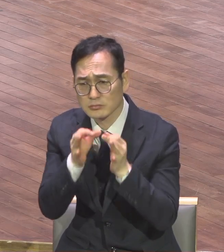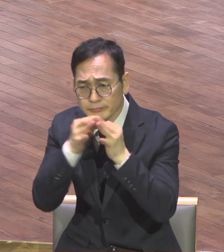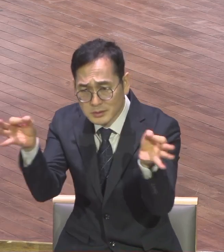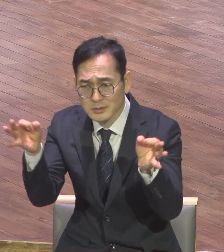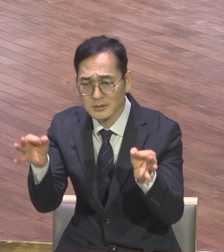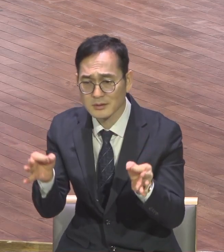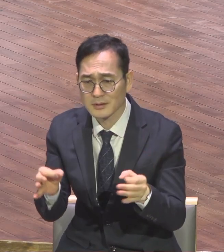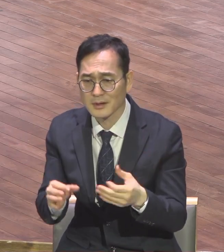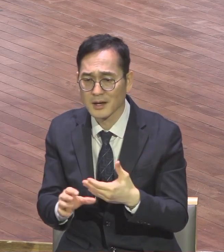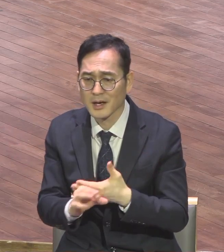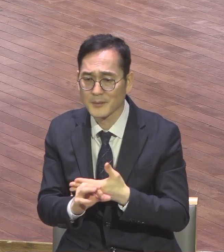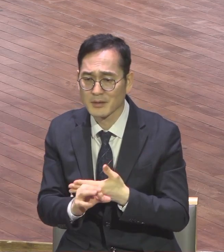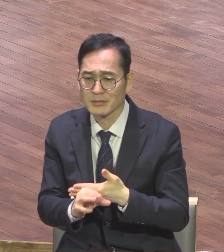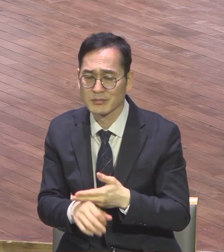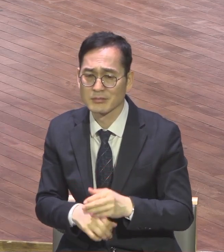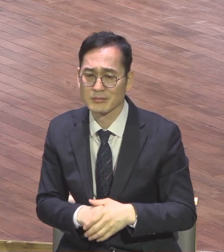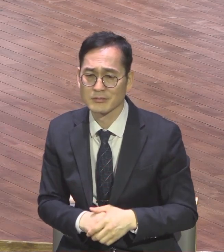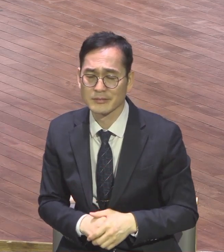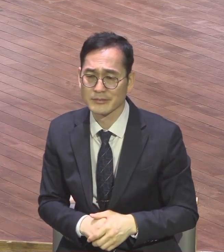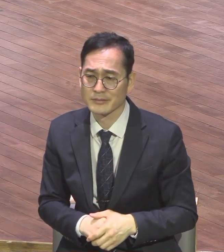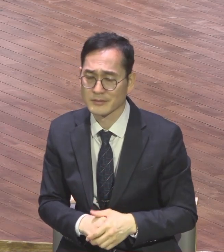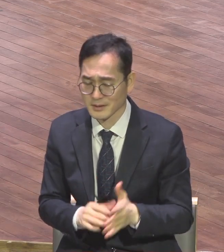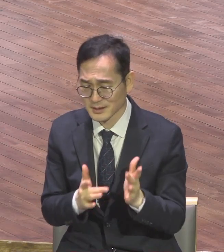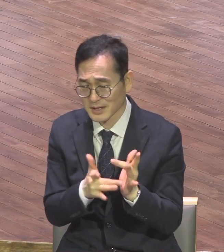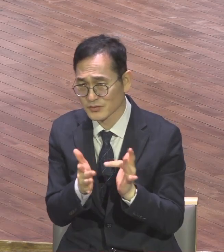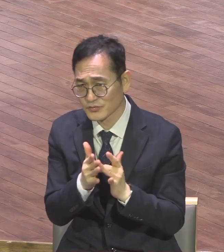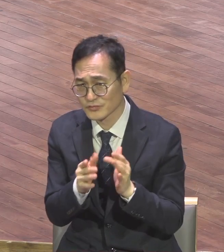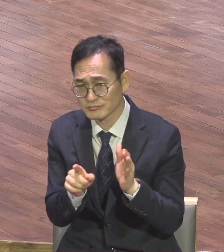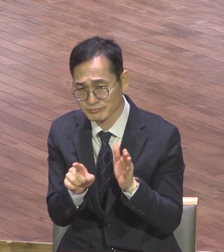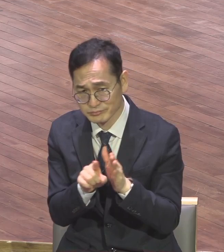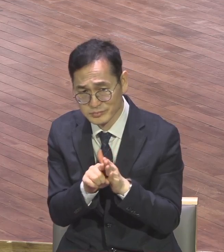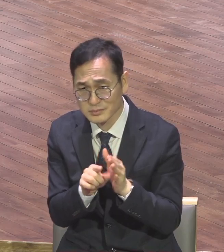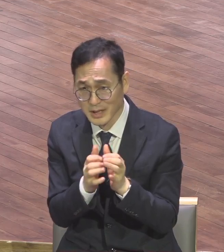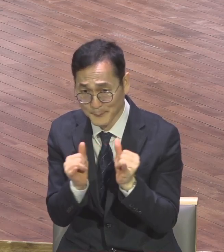그래도 안 하지. 악착같이 안 한다.